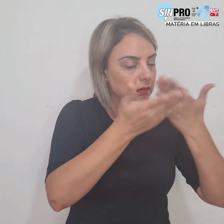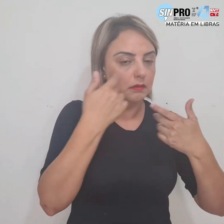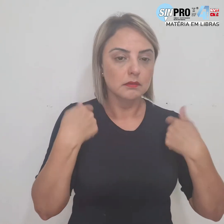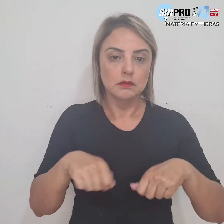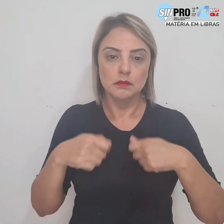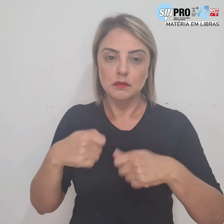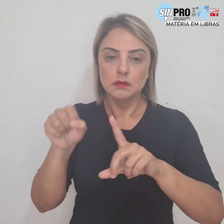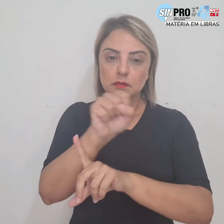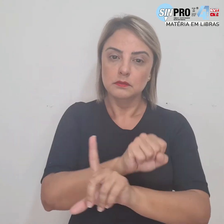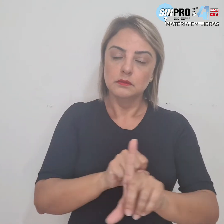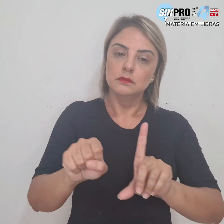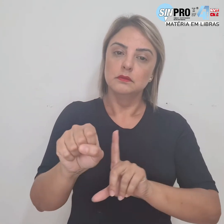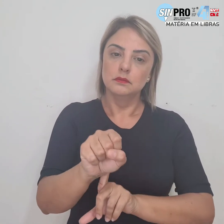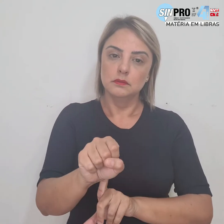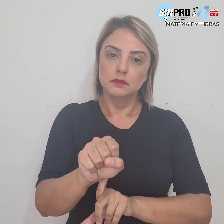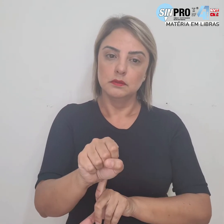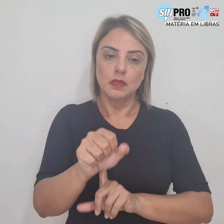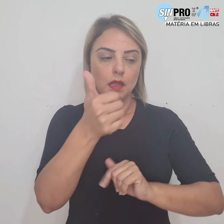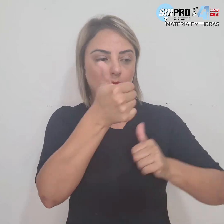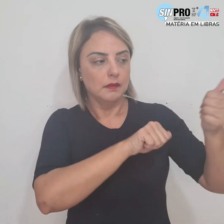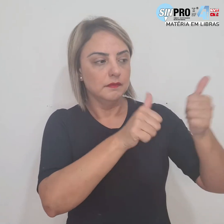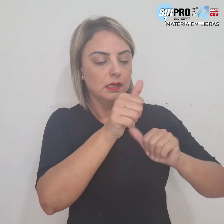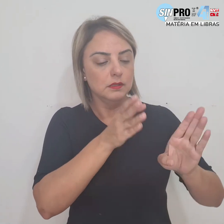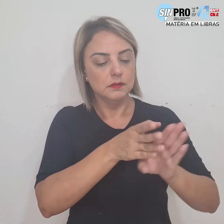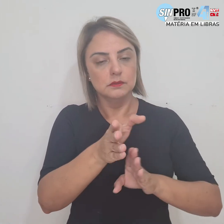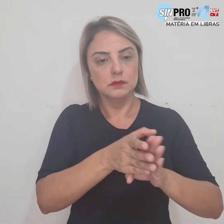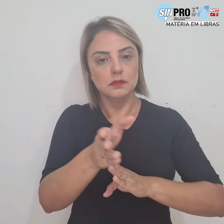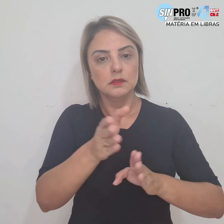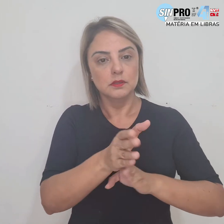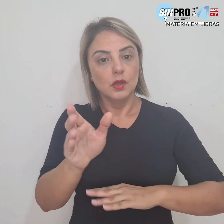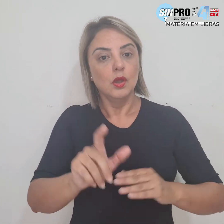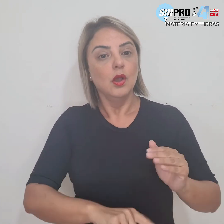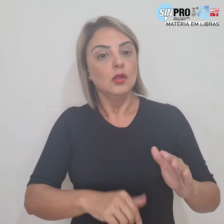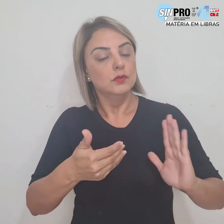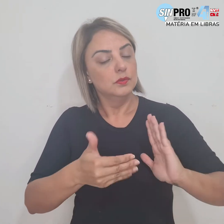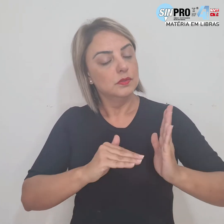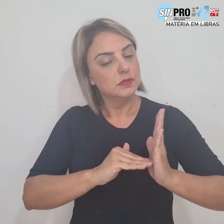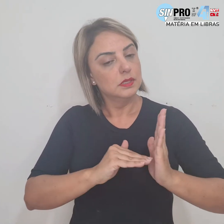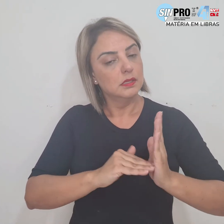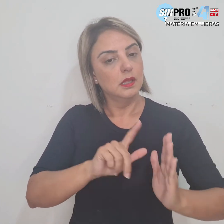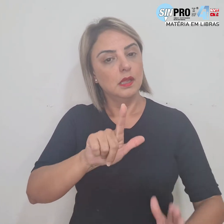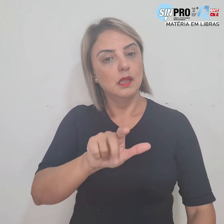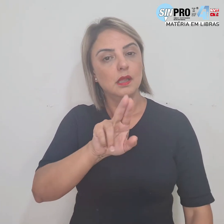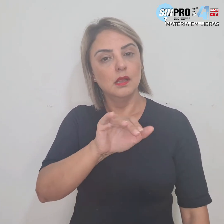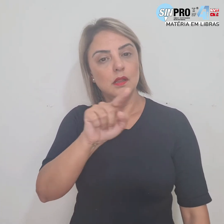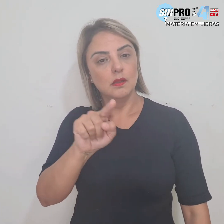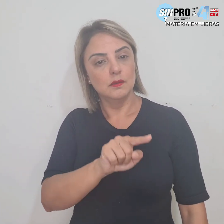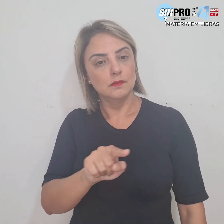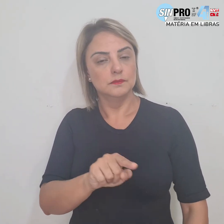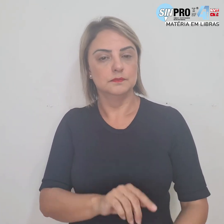às necessidades da sociedade, avalia o consultor legislativo do Senado, Luiz Alberto dos